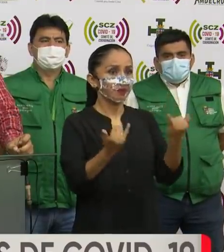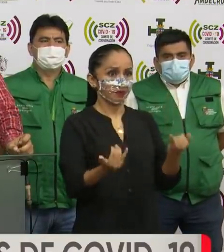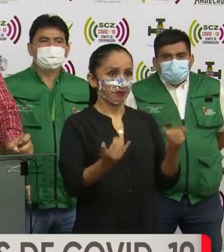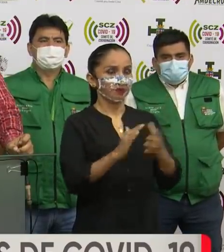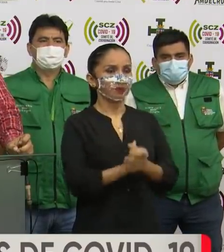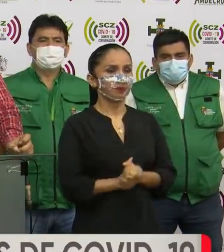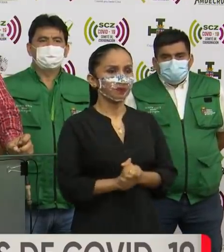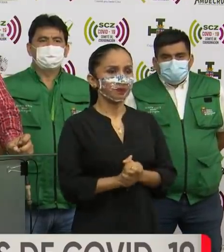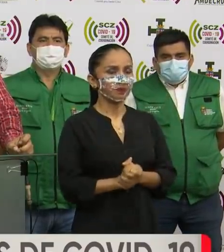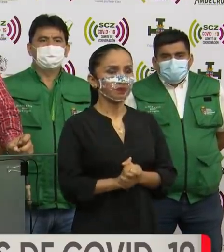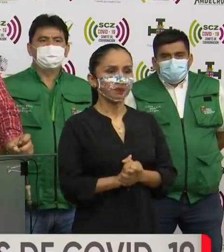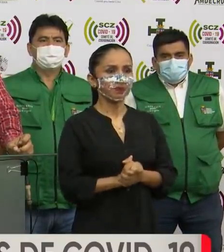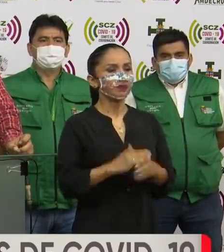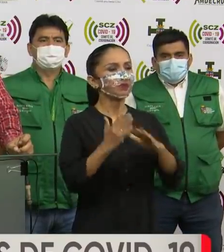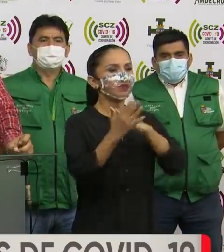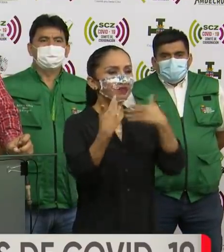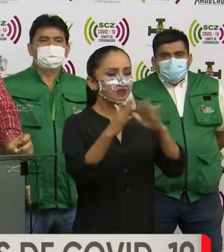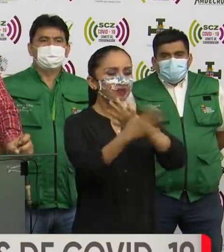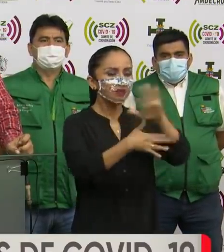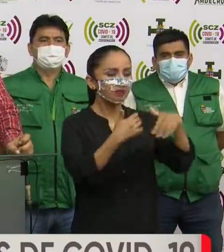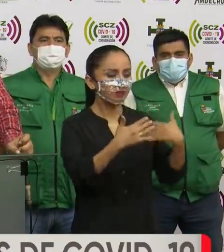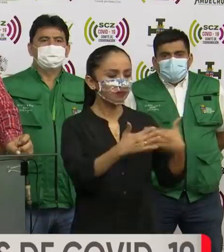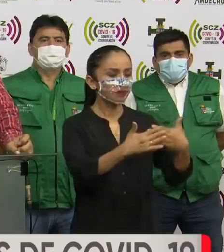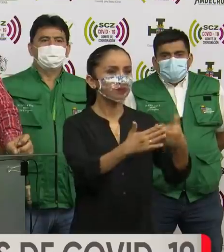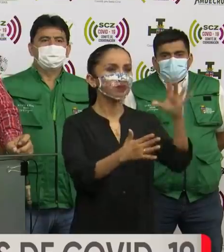hoy. Por lo tanto, sumando ya